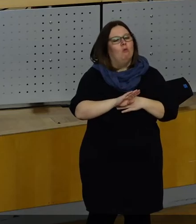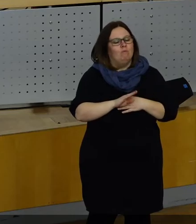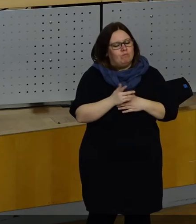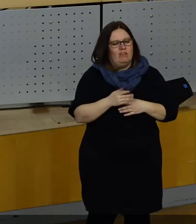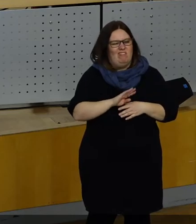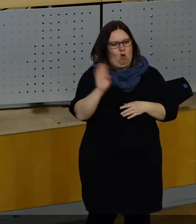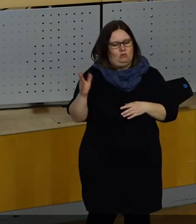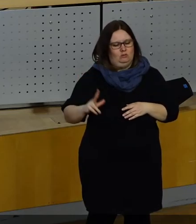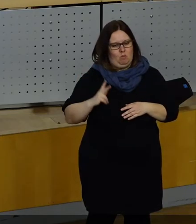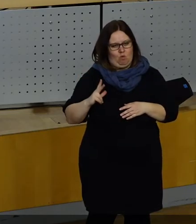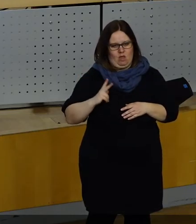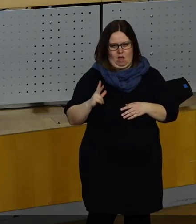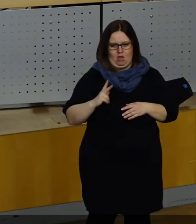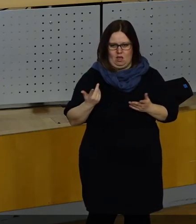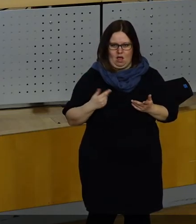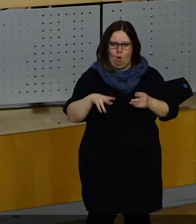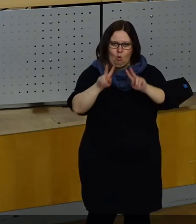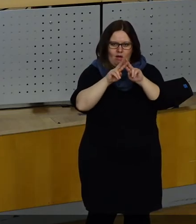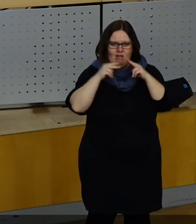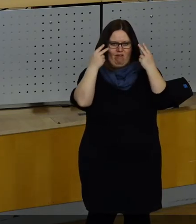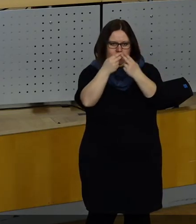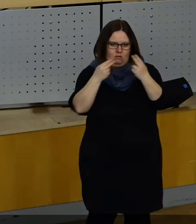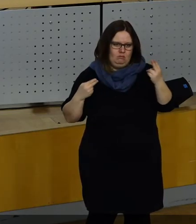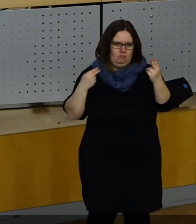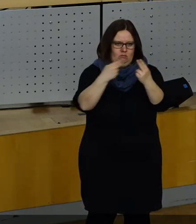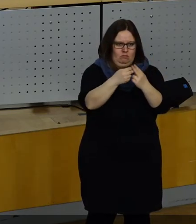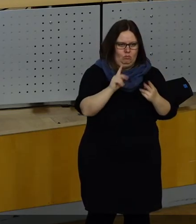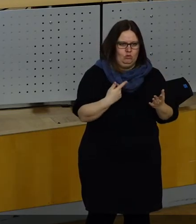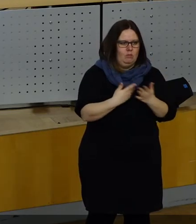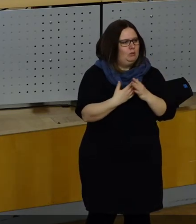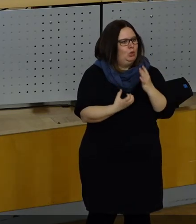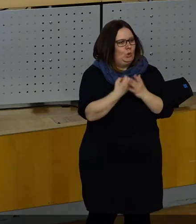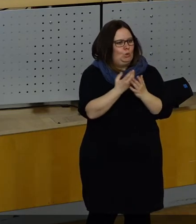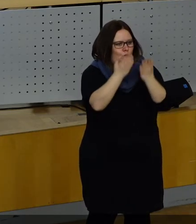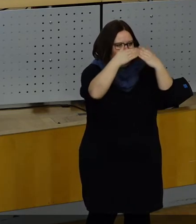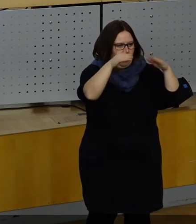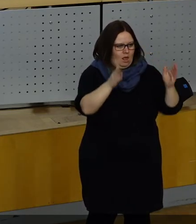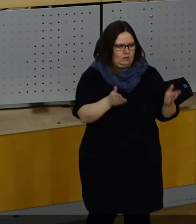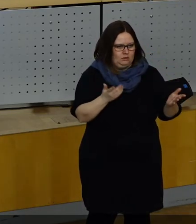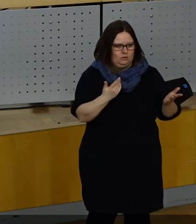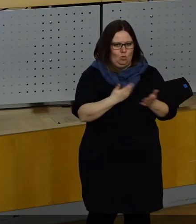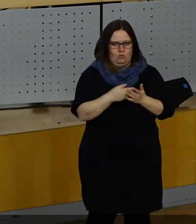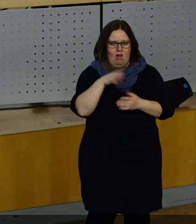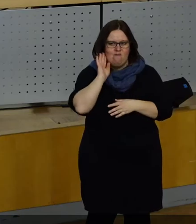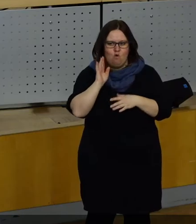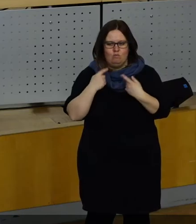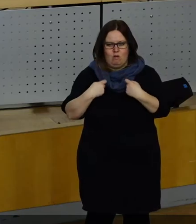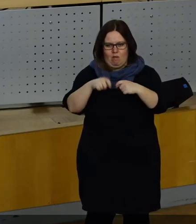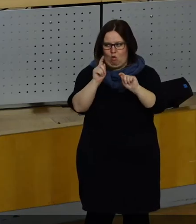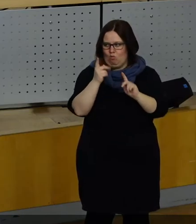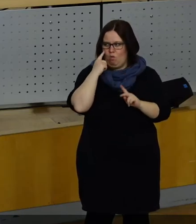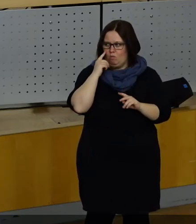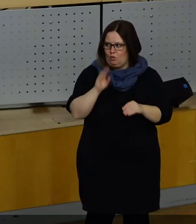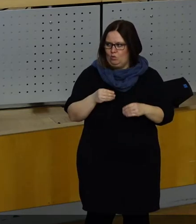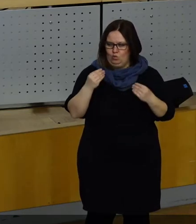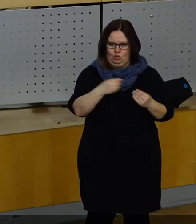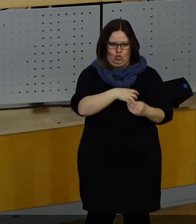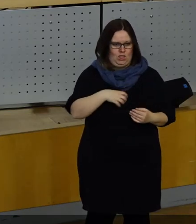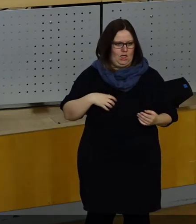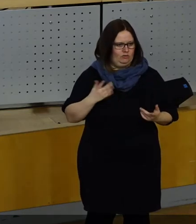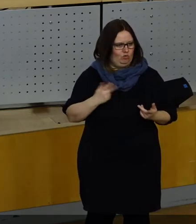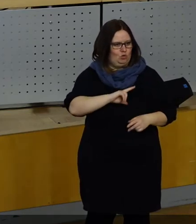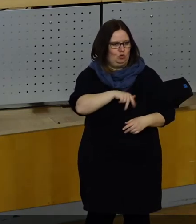im Prinzip auf den Weltstandort aufgeschlossen haben, zum Beispiel mit dem Kulturpalast, mit der Wohnbebauung, die heute in Dresden das Rückgrat